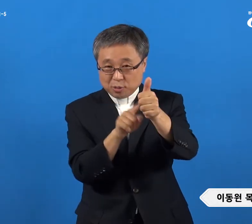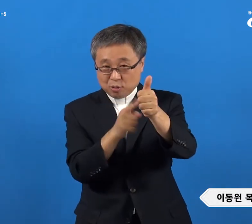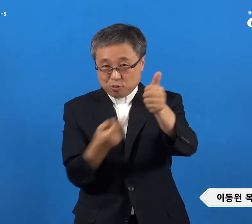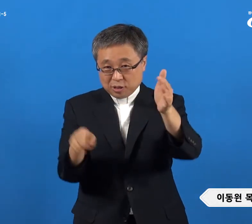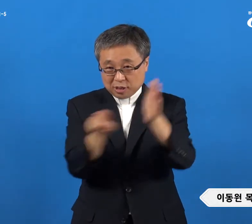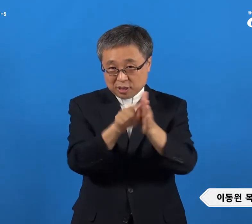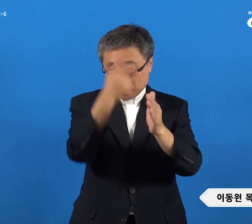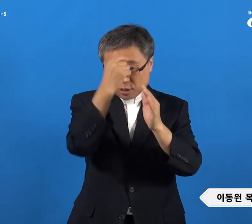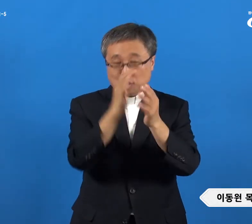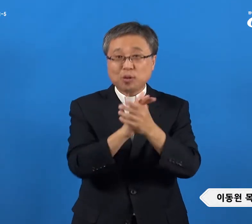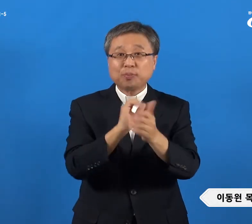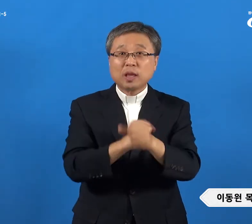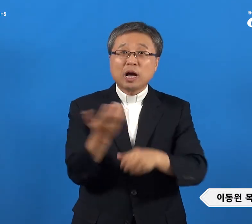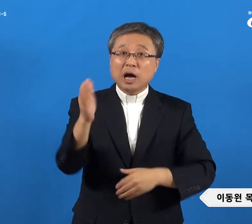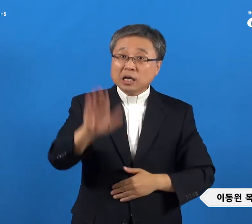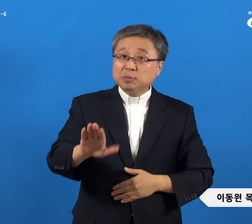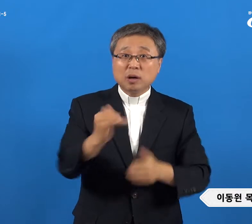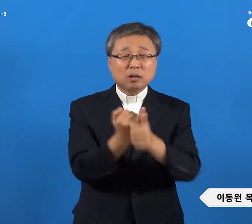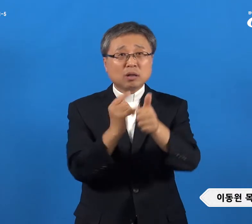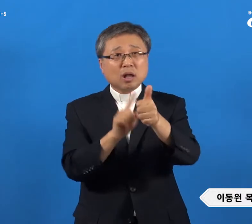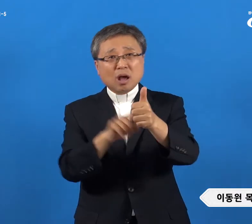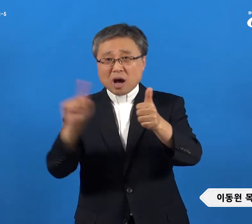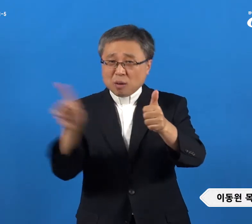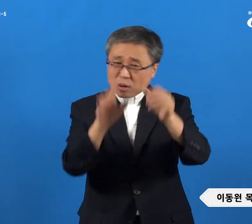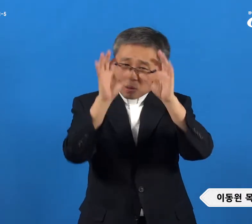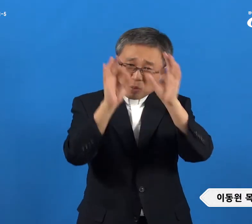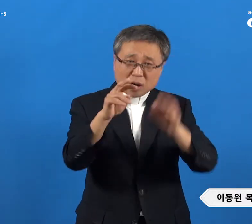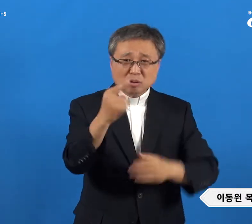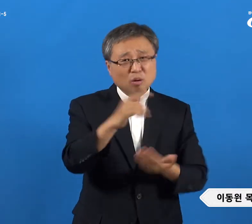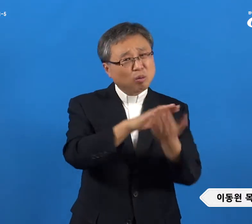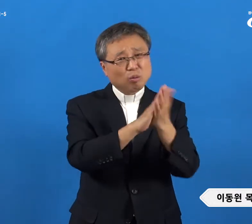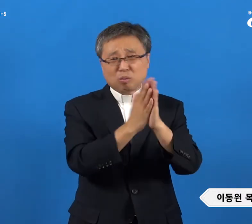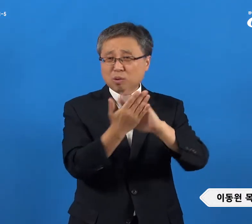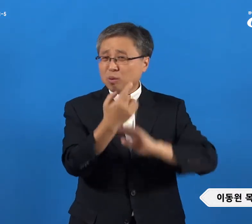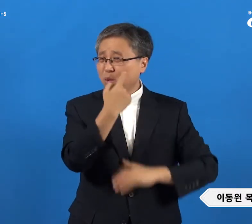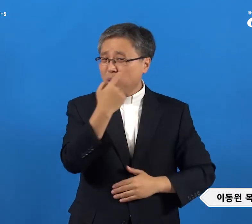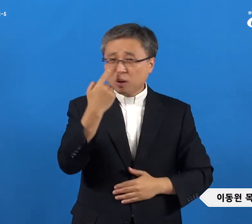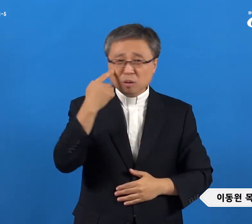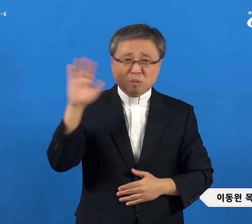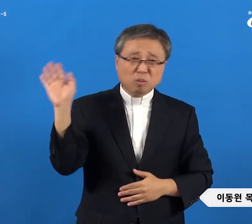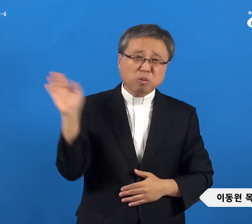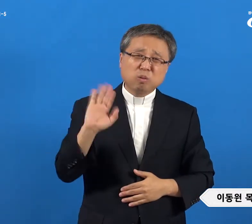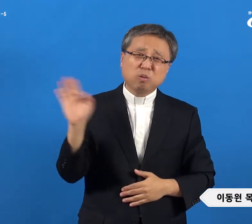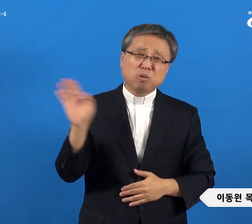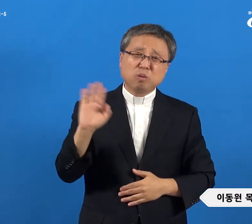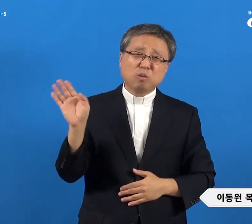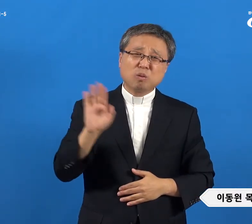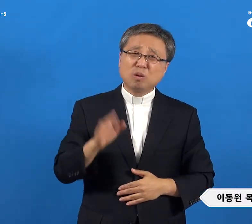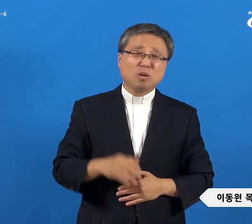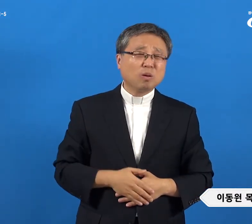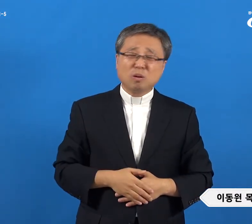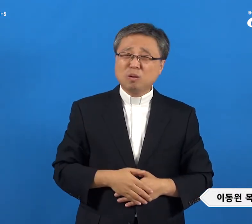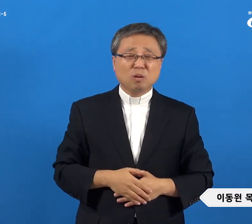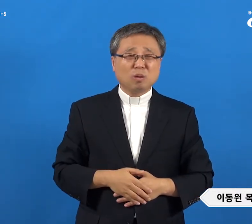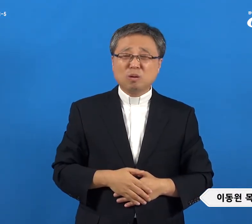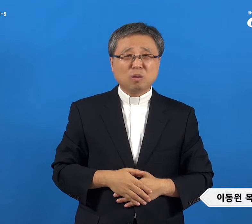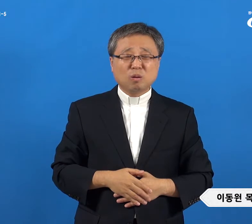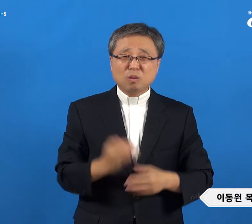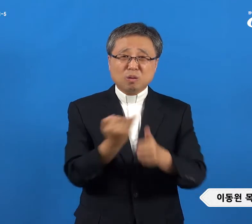기도하기로. 하지만 남편을 아무리 보아도 변화의 징후는 보이지 않습니다. 남편에게